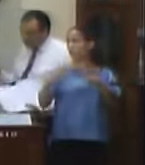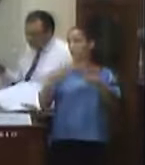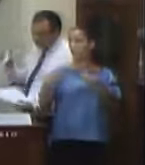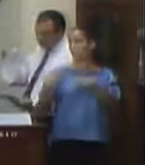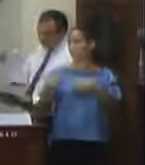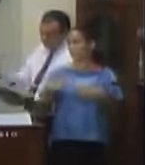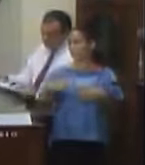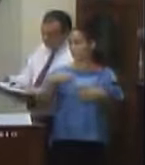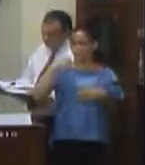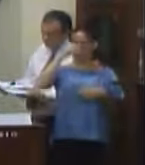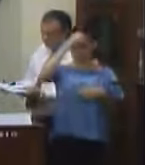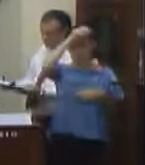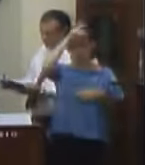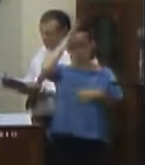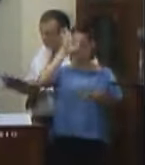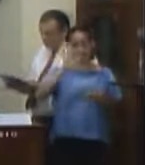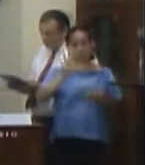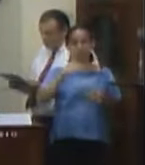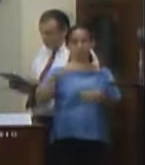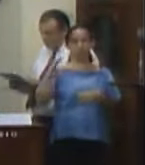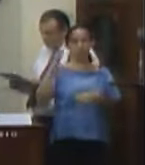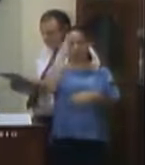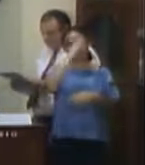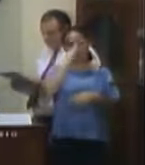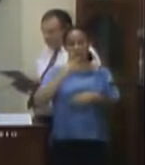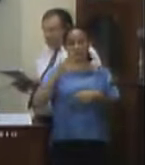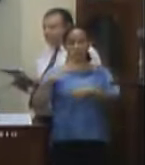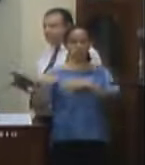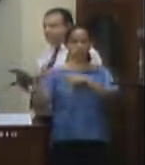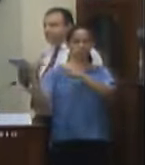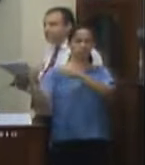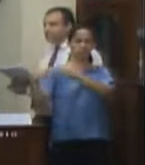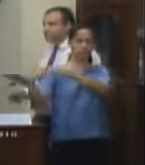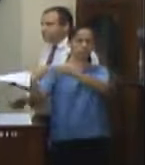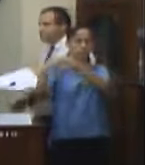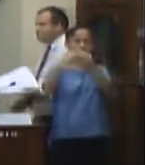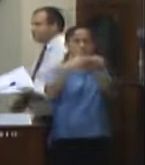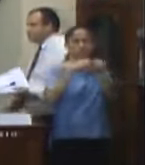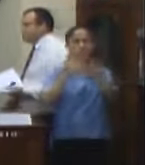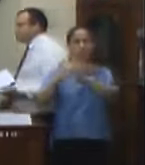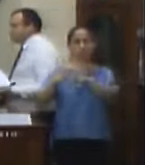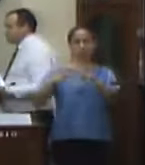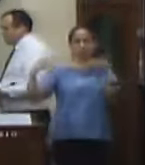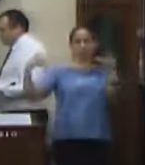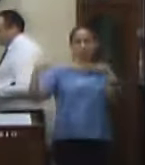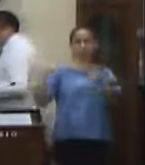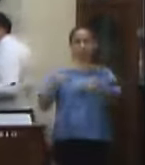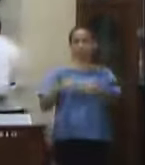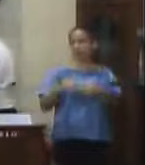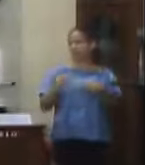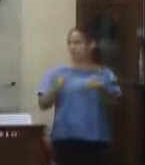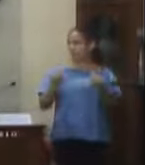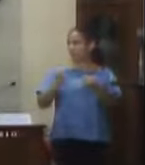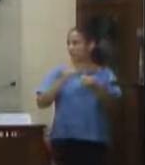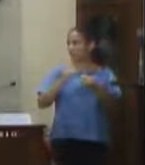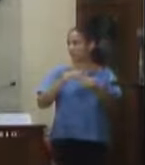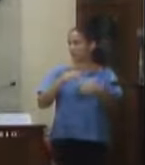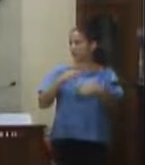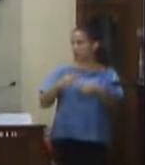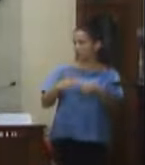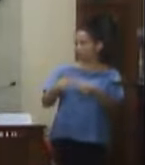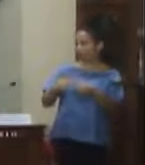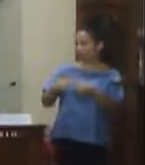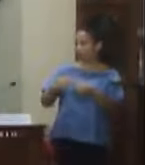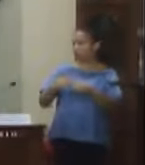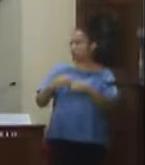de vários municípios do Brasil afora, com esse aumento exponencial de veículos, da